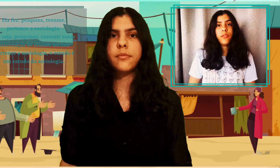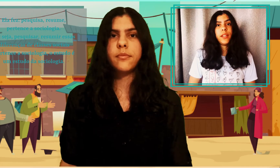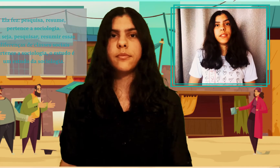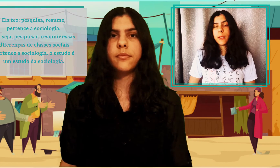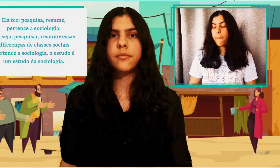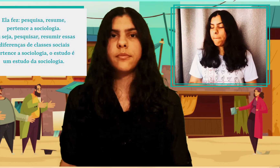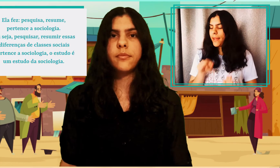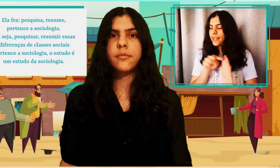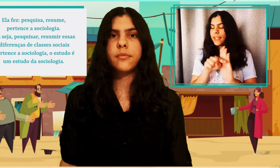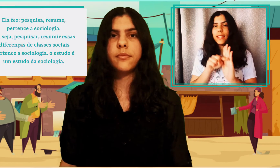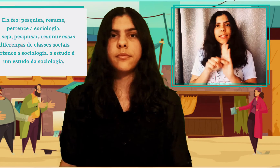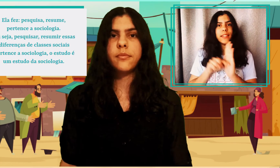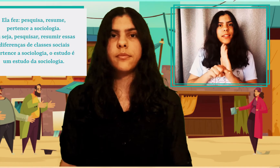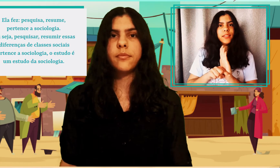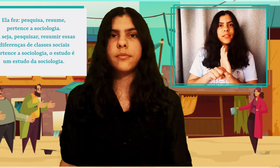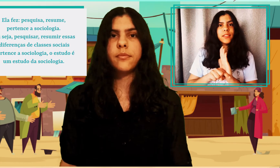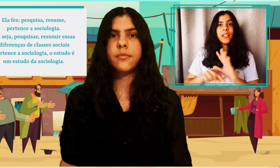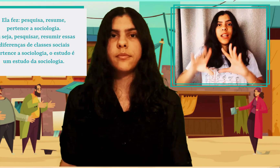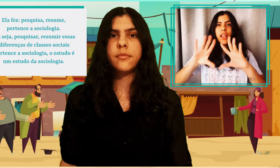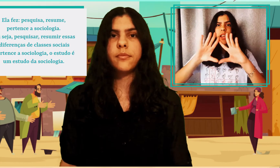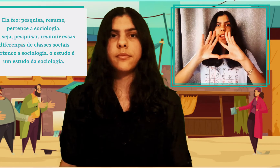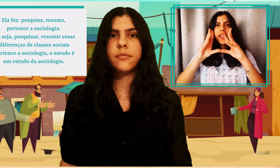Ela fez pesquisa,